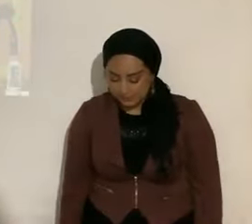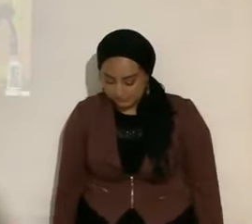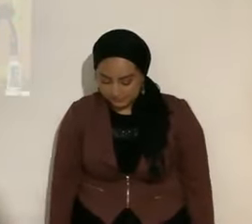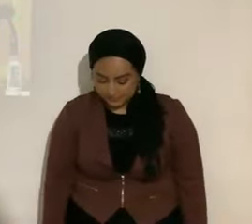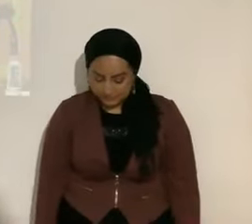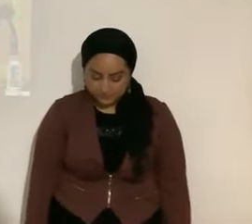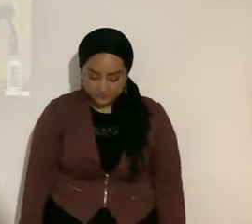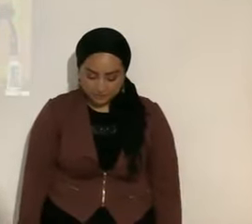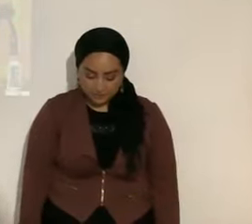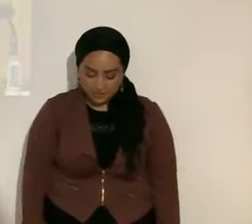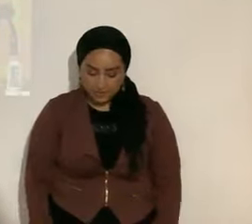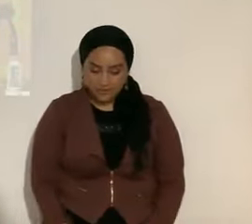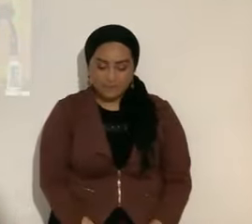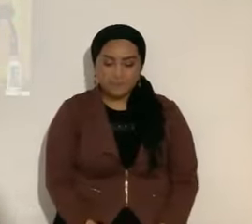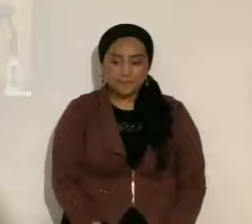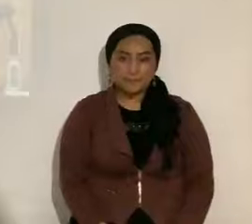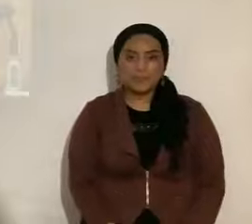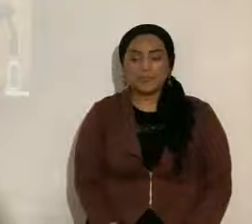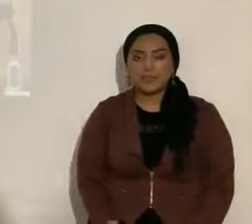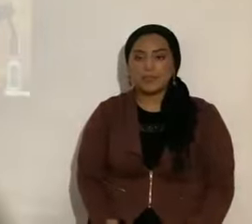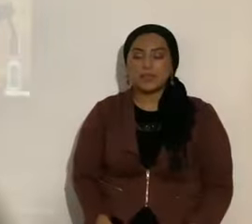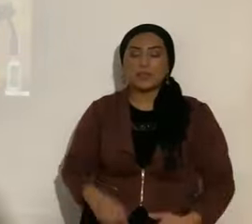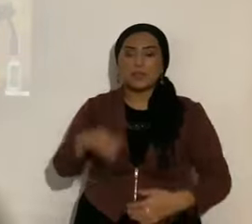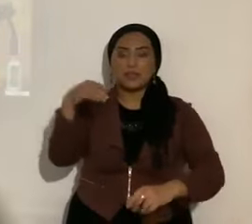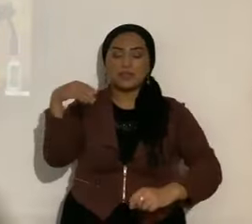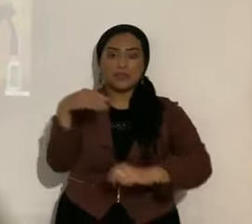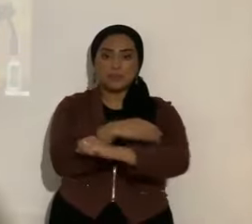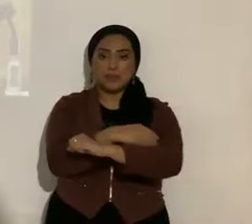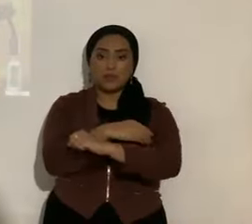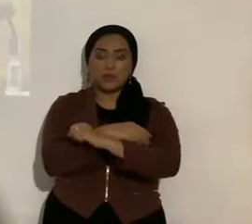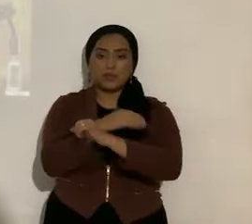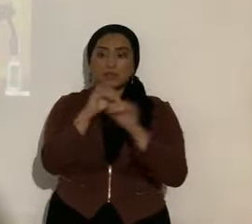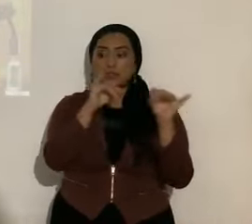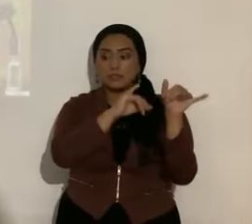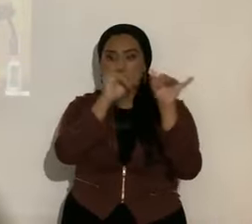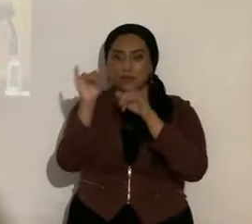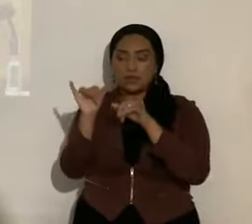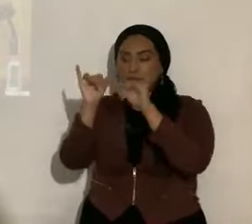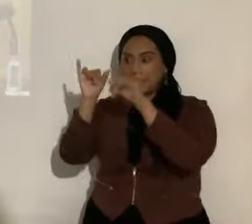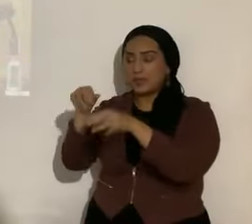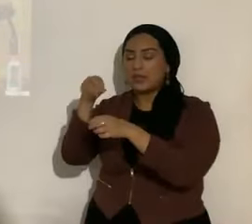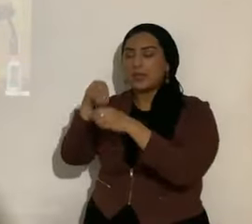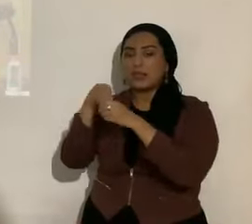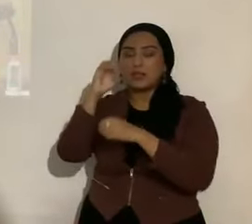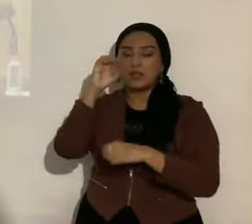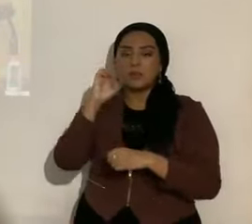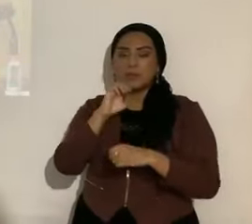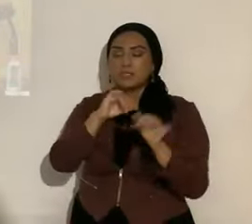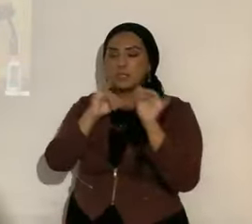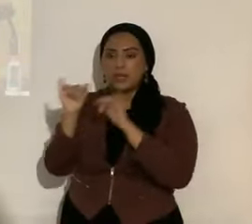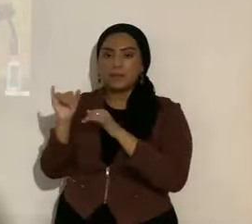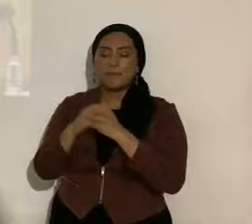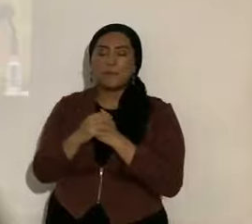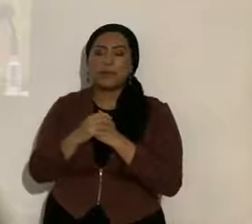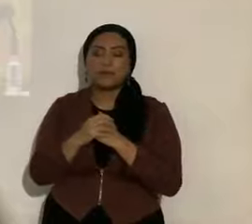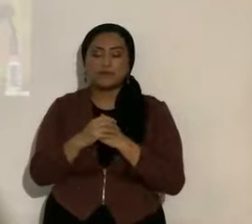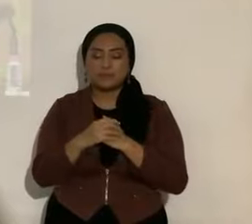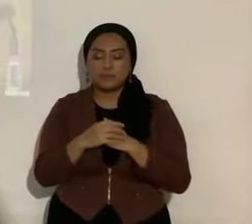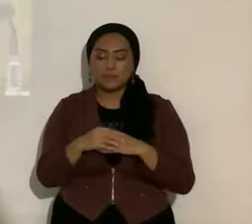Yahweh. Entonces, el poder recibió también en Eliseo, el poder que tenía Elías.